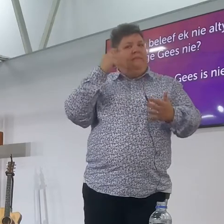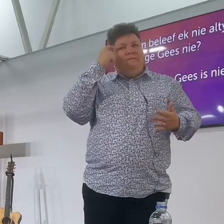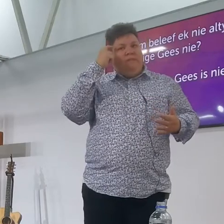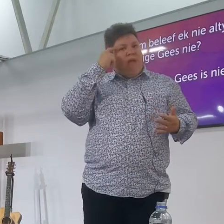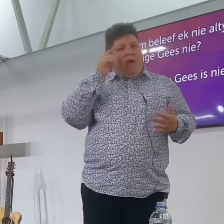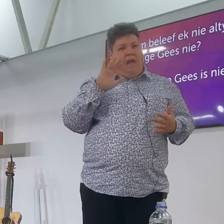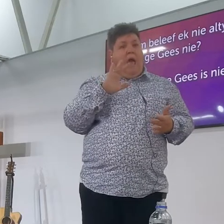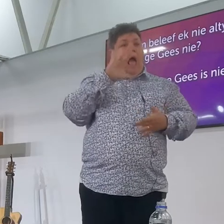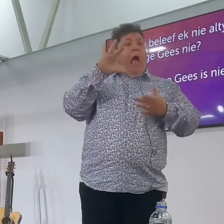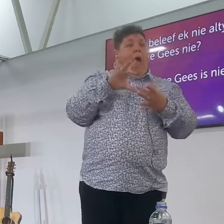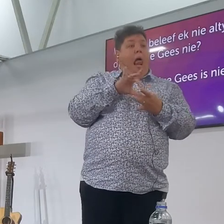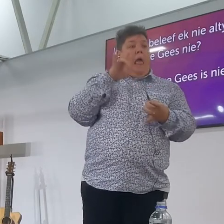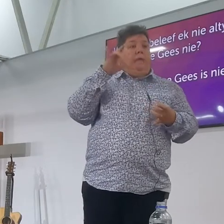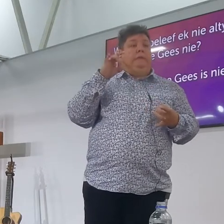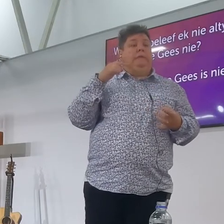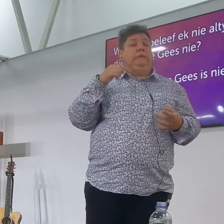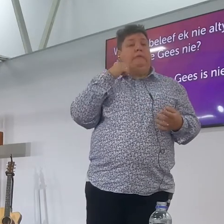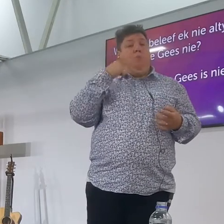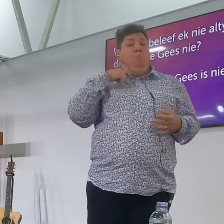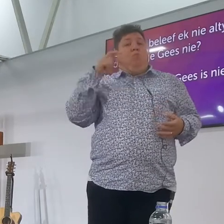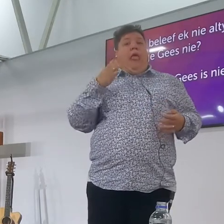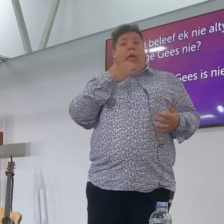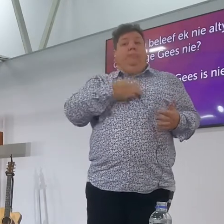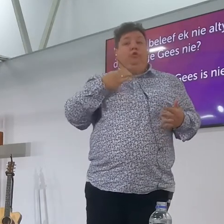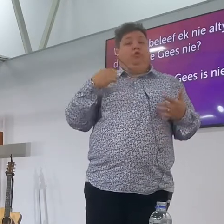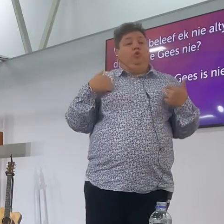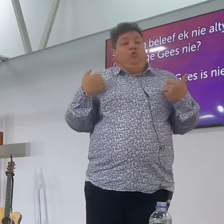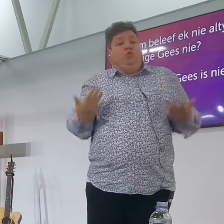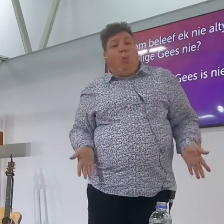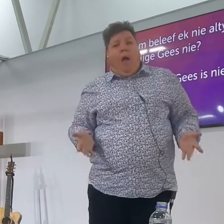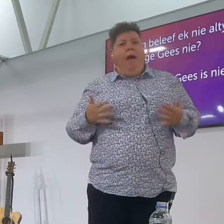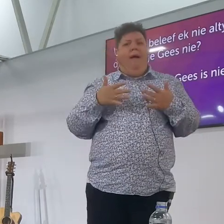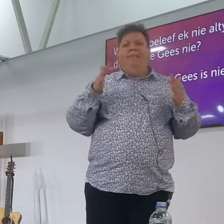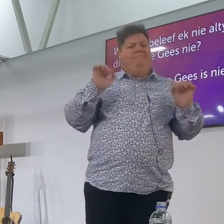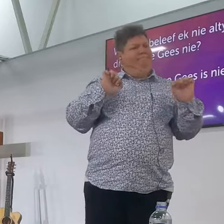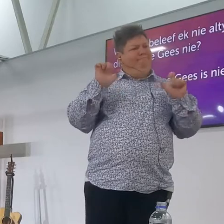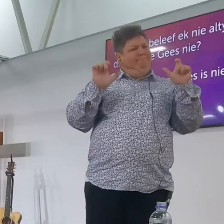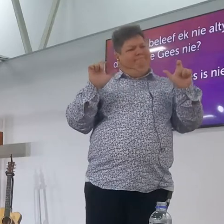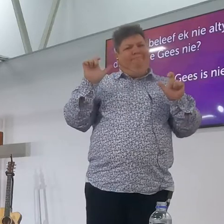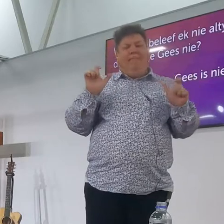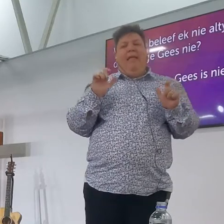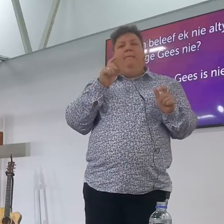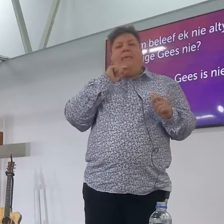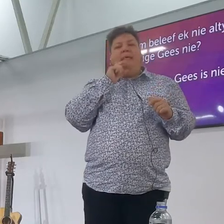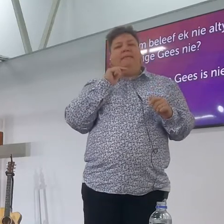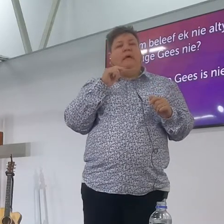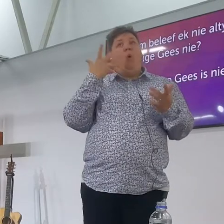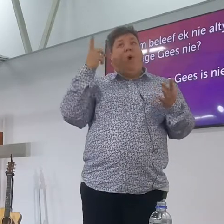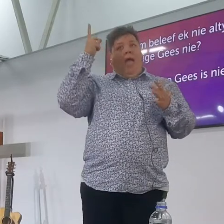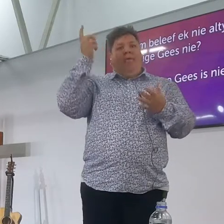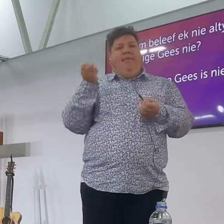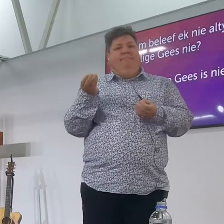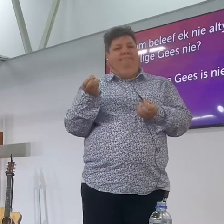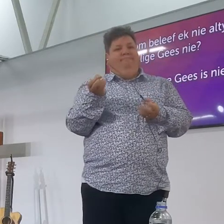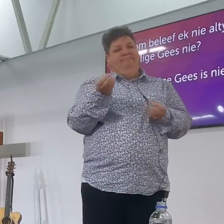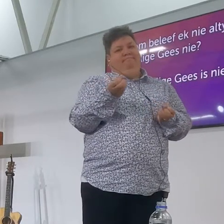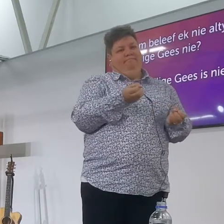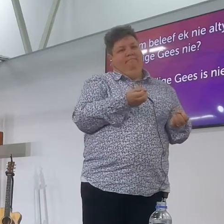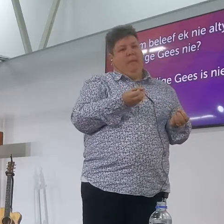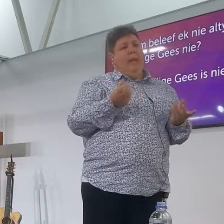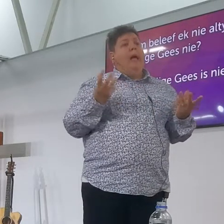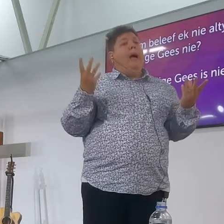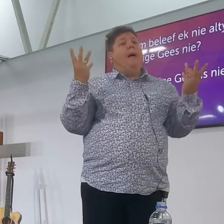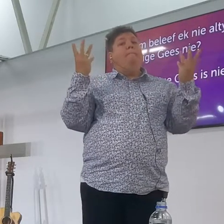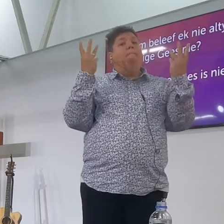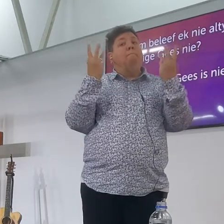dat ek moet hoogs emosioneel wees. Om die waar te sê, wanneer ons die hele Nuwe Testament lees, dan kom ons achter, dis, daar's maar